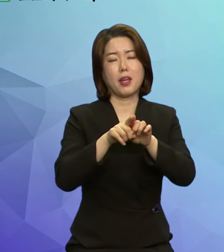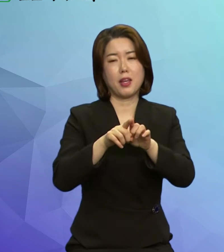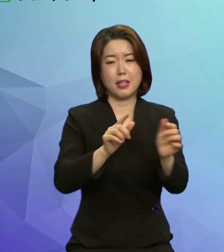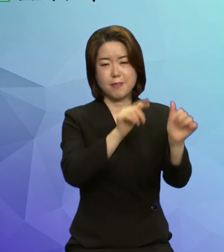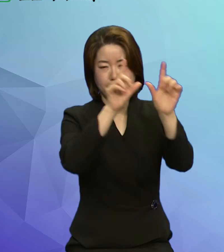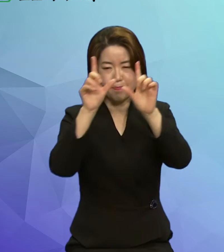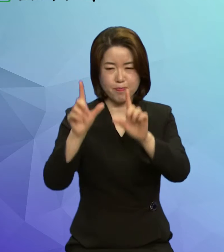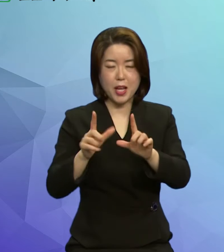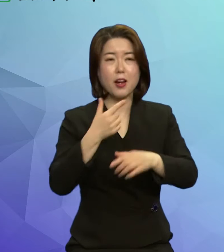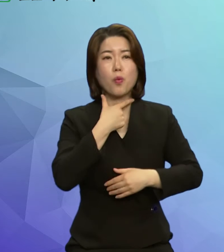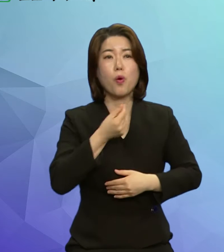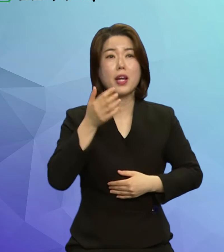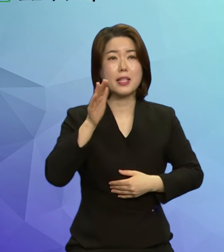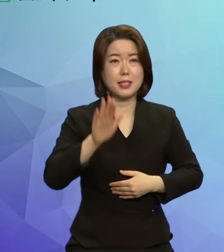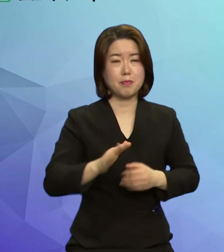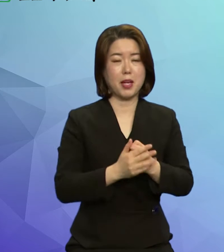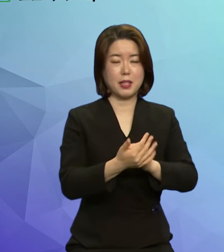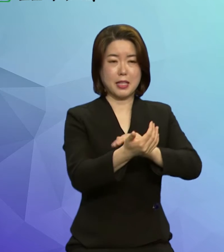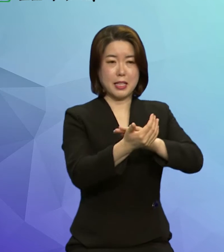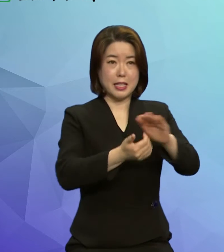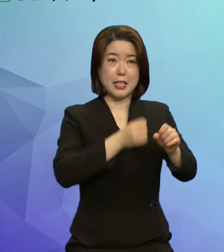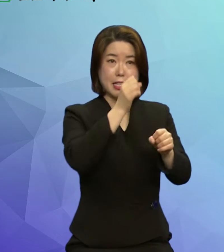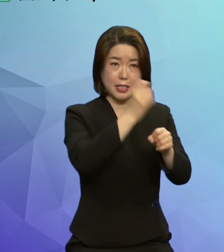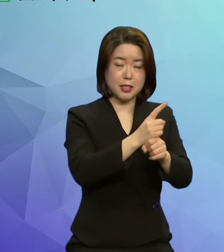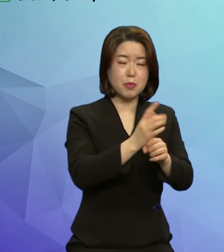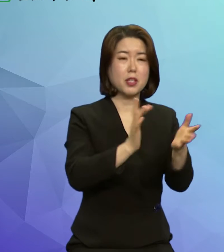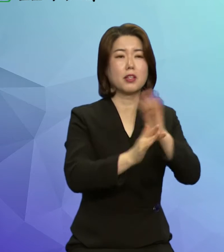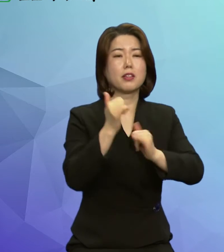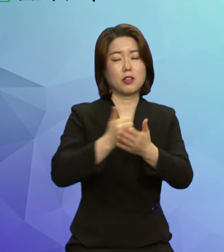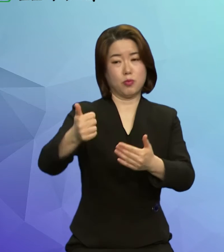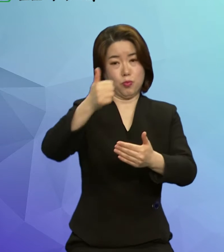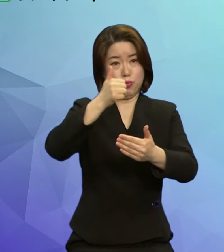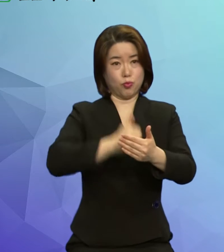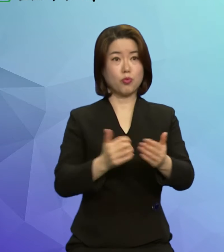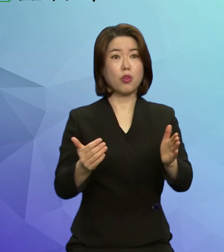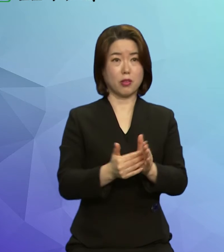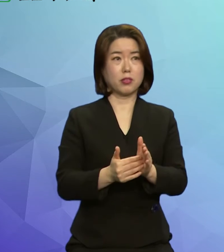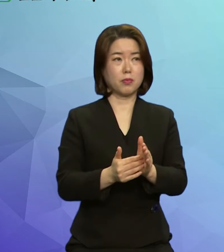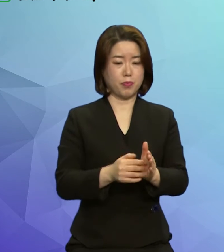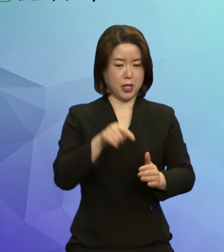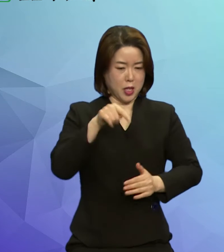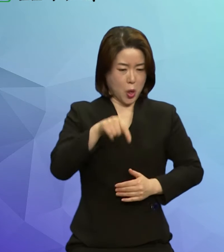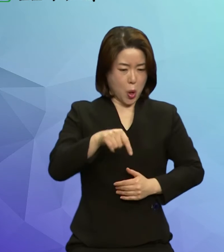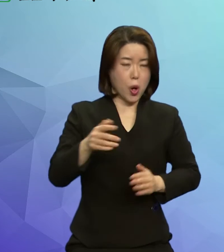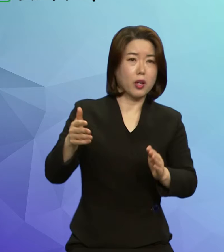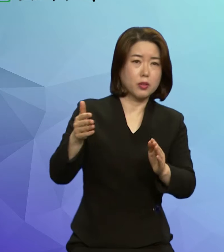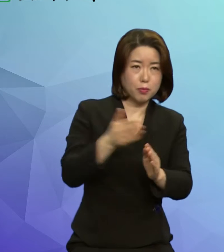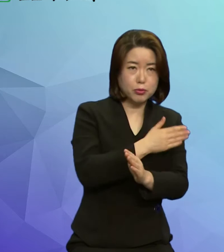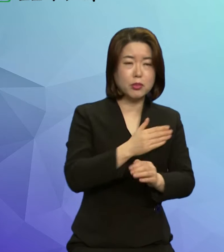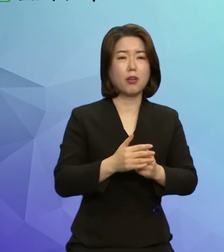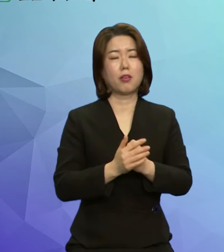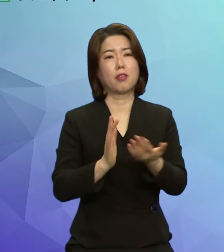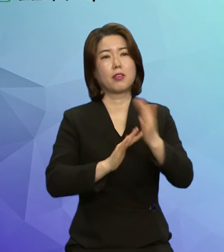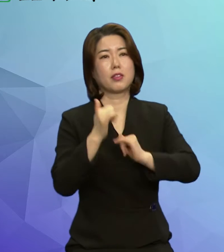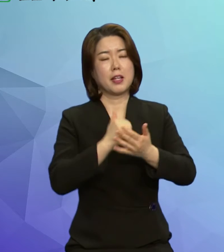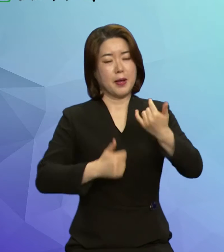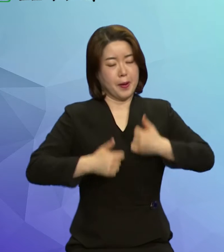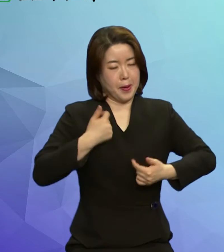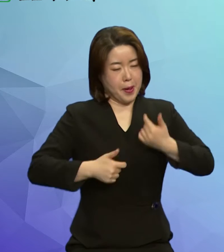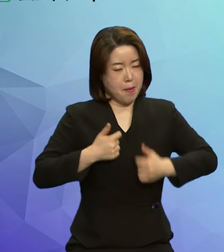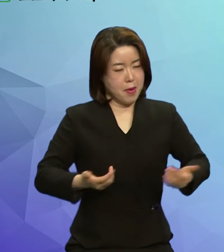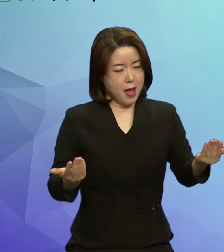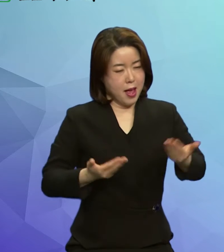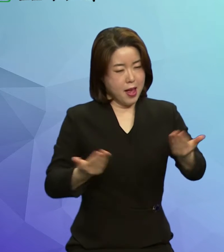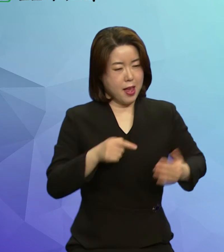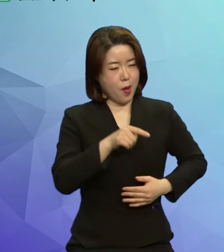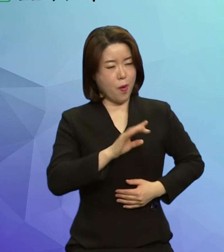원했지만 이미 예수님을 영접했으니 여기서부터 예수님을 기쁘시게 하는